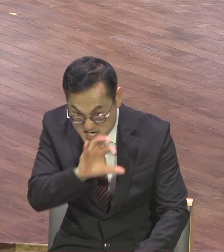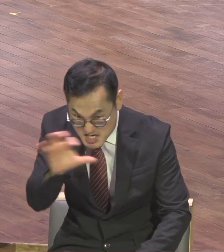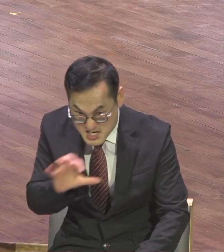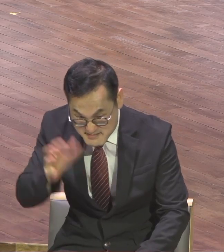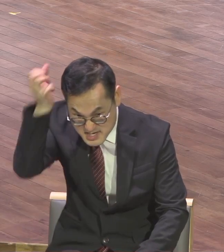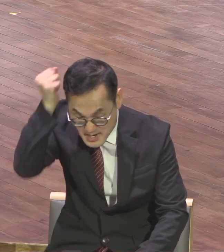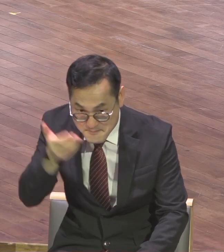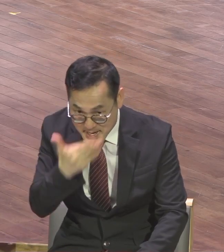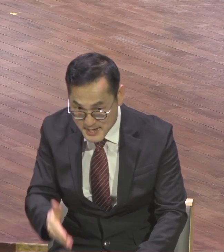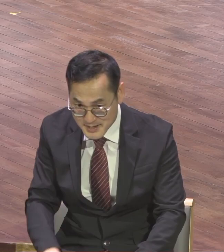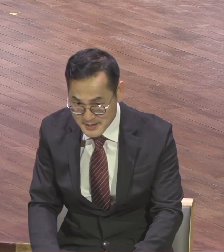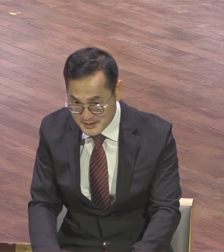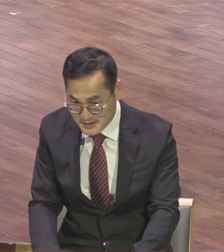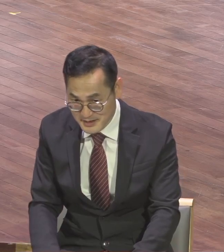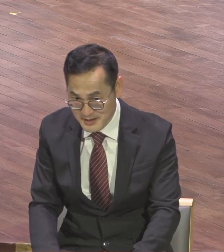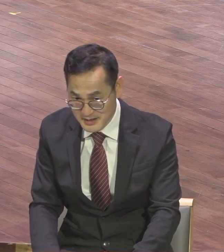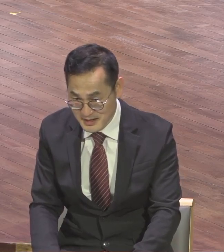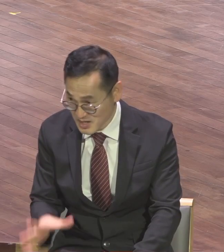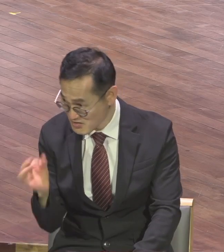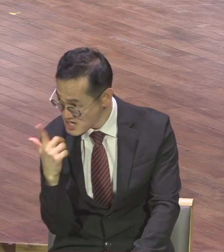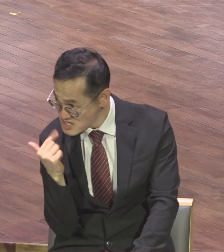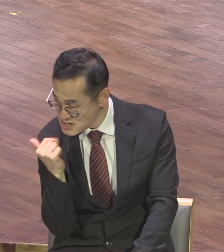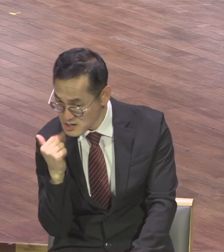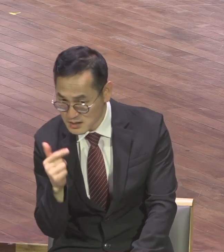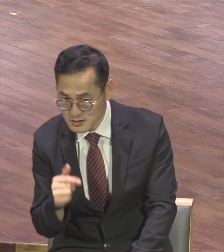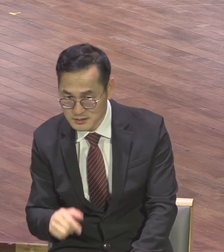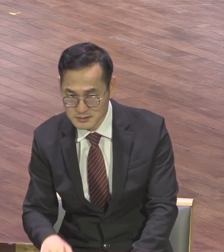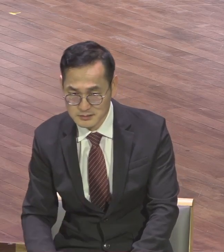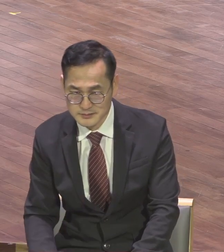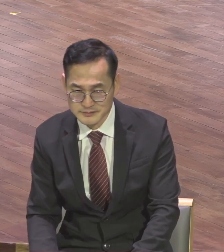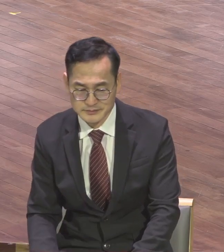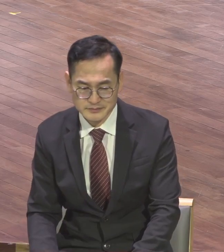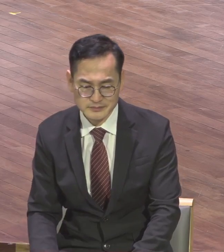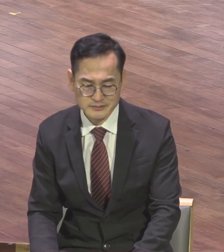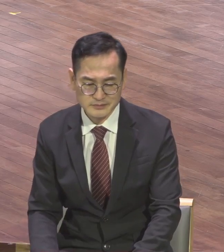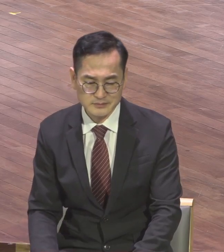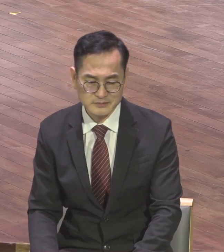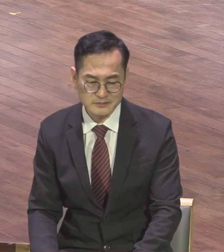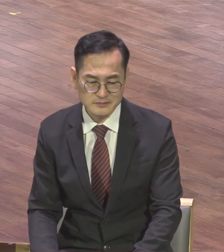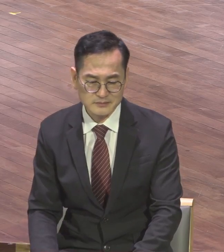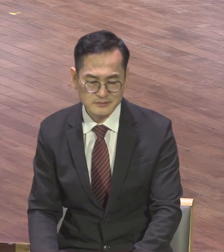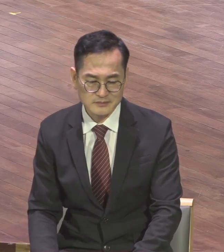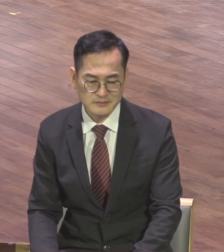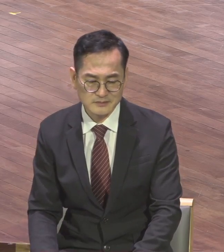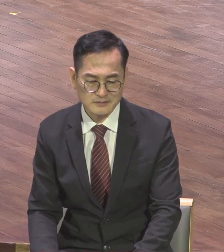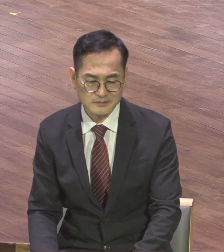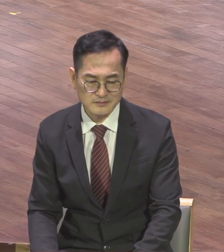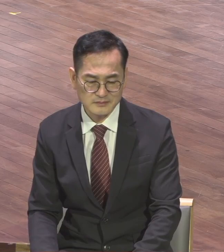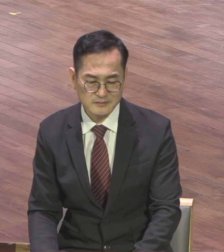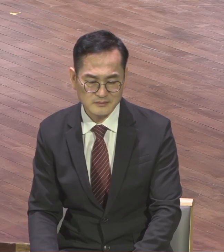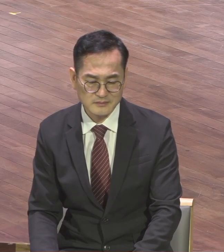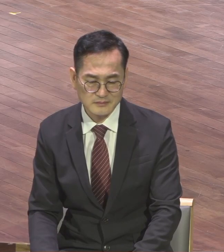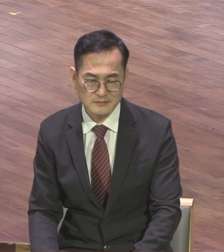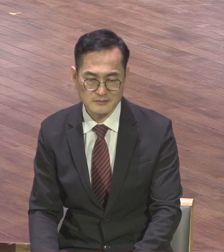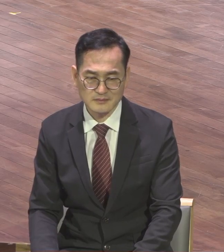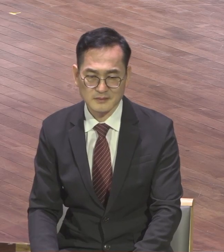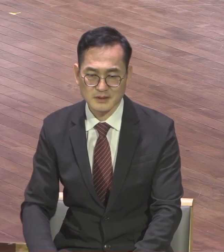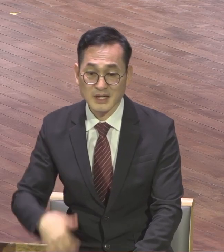간절함입니다. 여러분, 이 사람은 집에, 이 사람은 그 다음날 전화번호 외우잖아요. 남의 전화 백날도 안